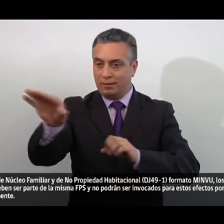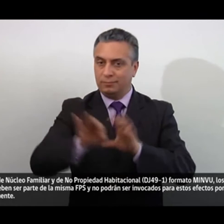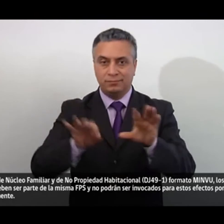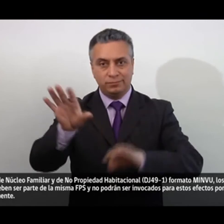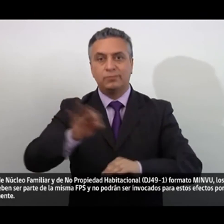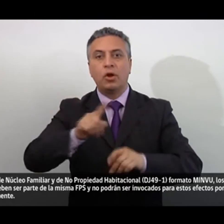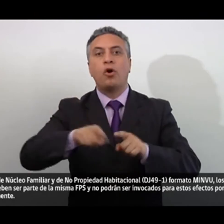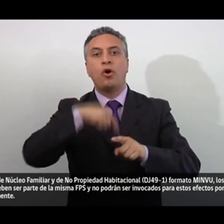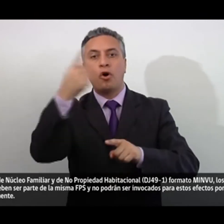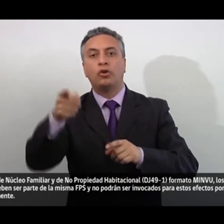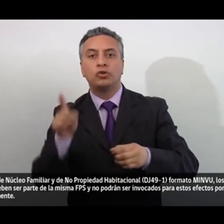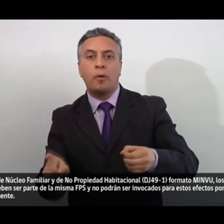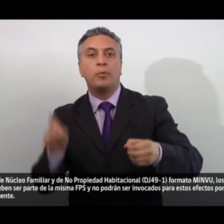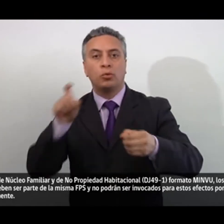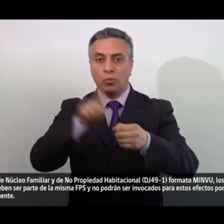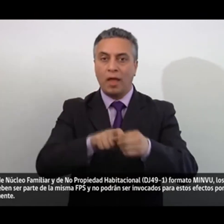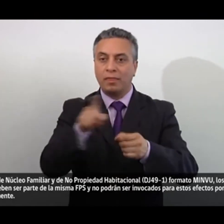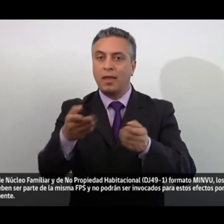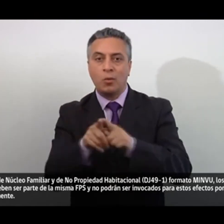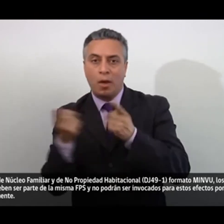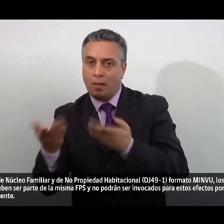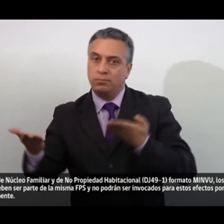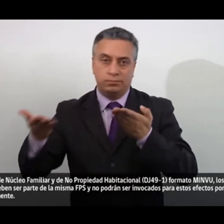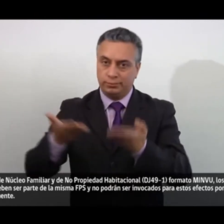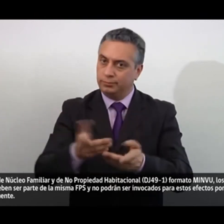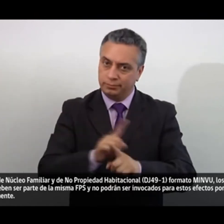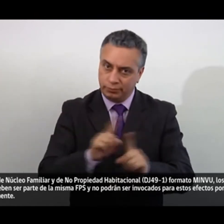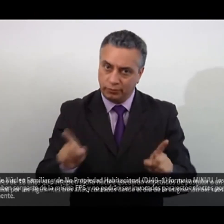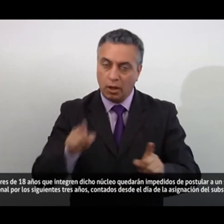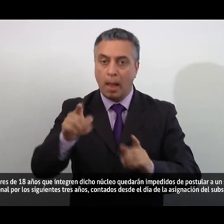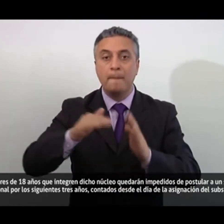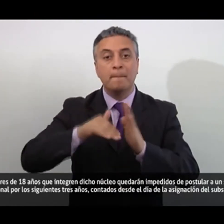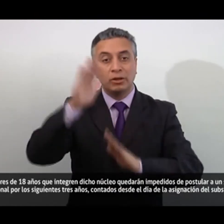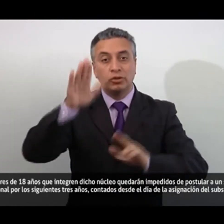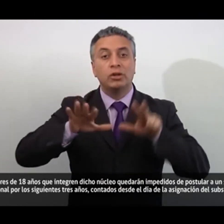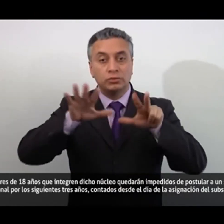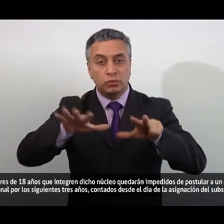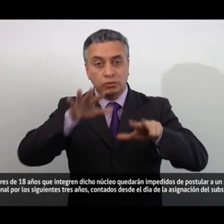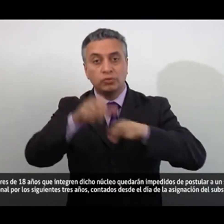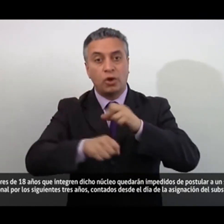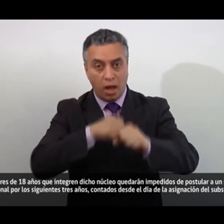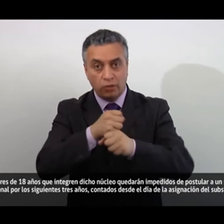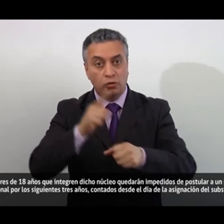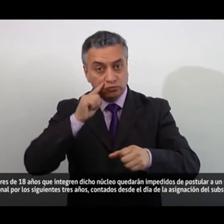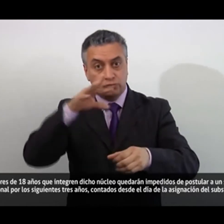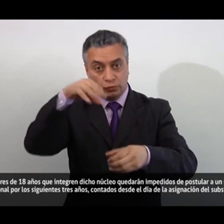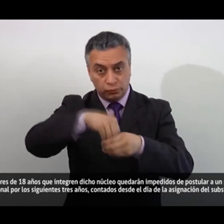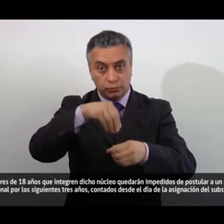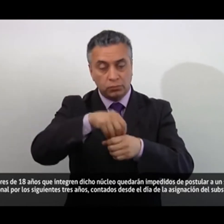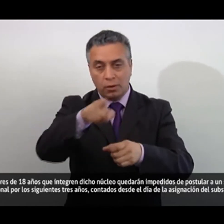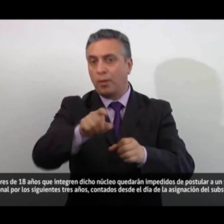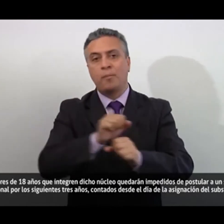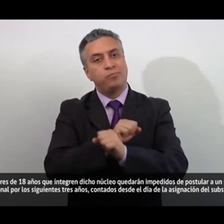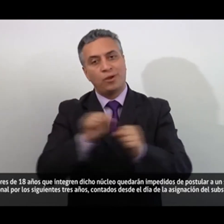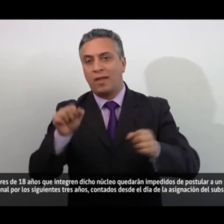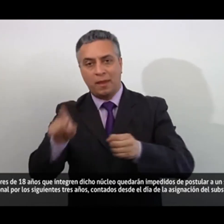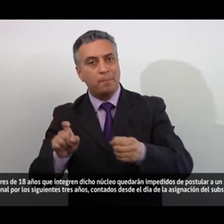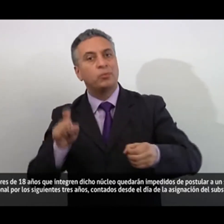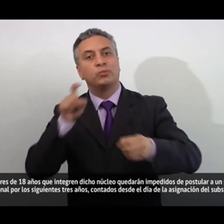invocados para estos efectos por otro postulante simultáneamente. Los mayores de 18 años que integren dicho núcleo quedarán impedidos